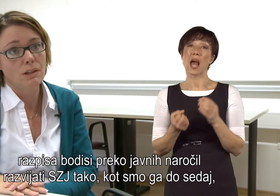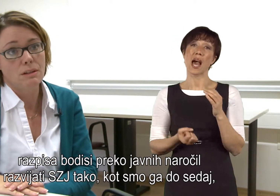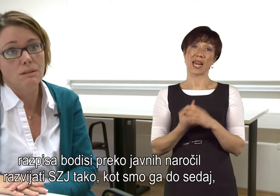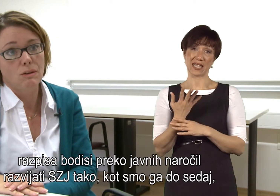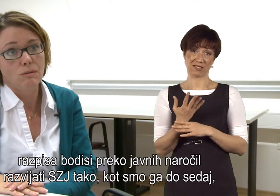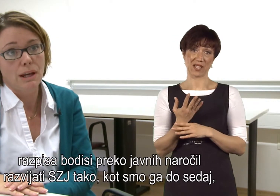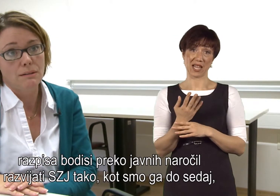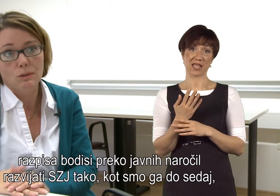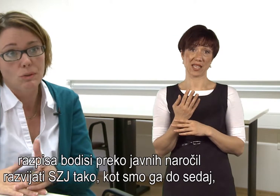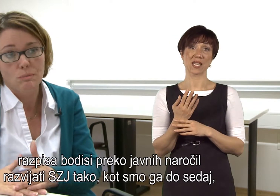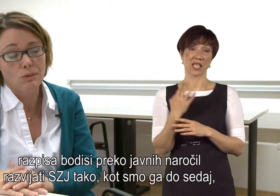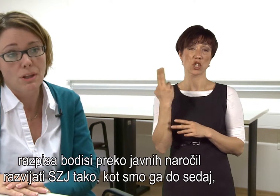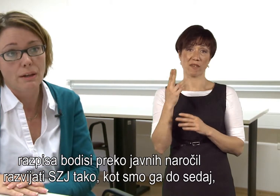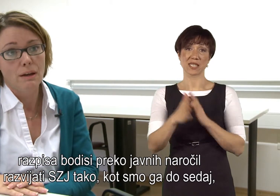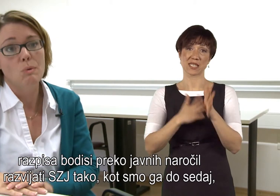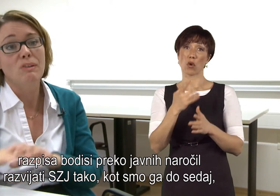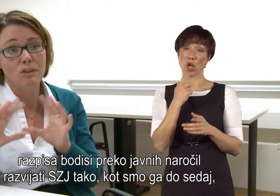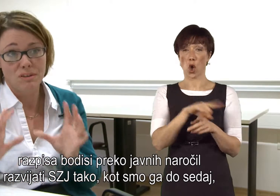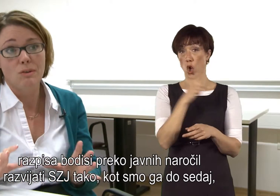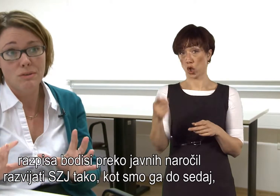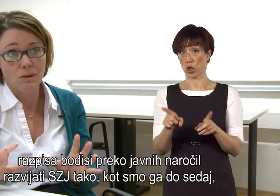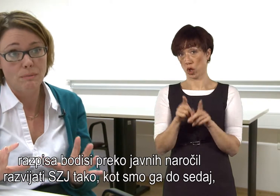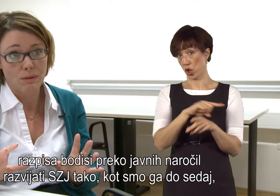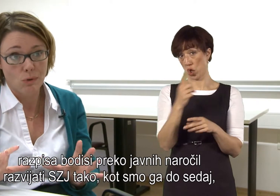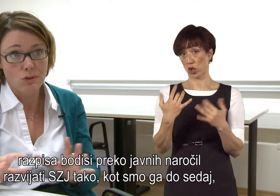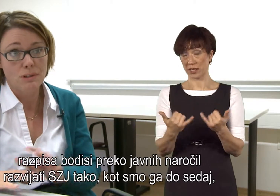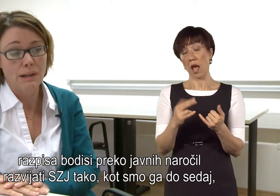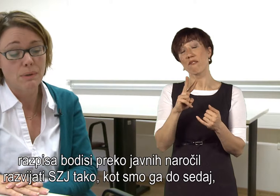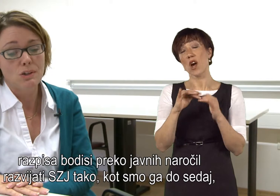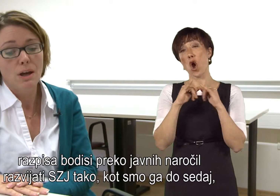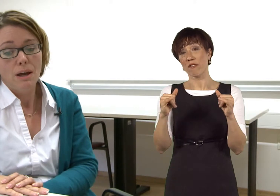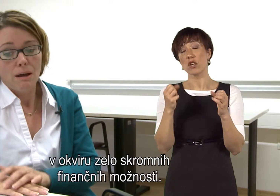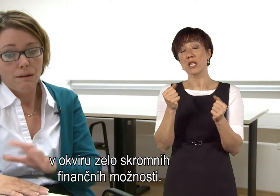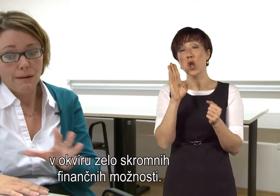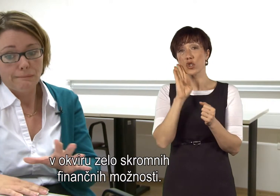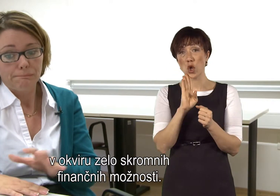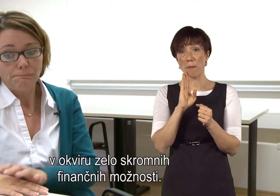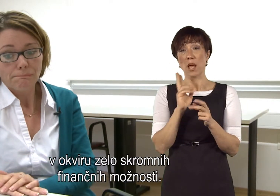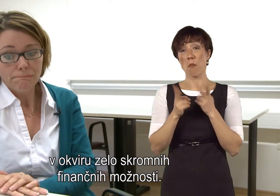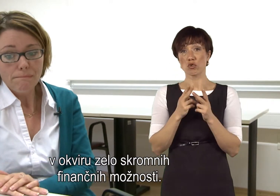razvijati slovenski znakovni jezik, tako kot smo do zdaj, v okviru zelo skromnih možnosti, namreč